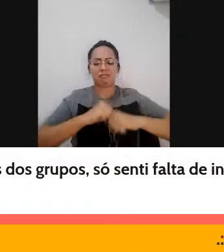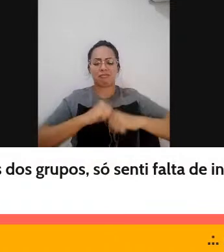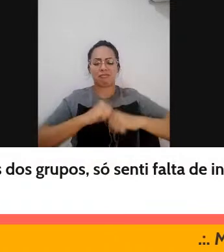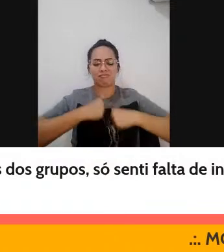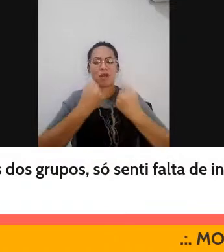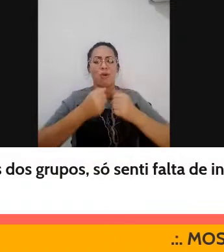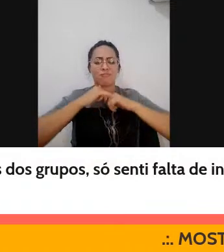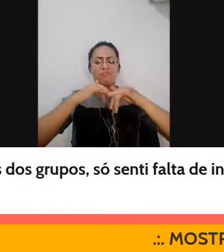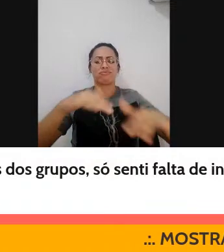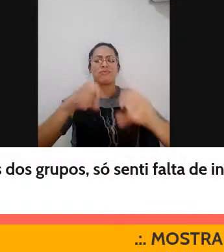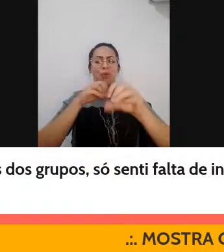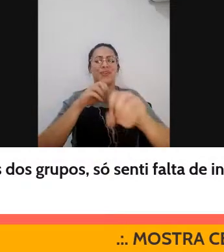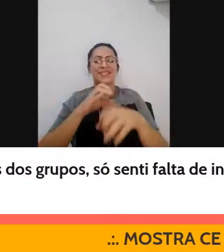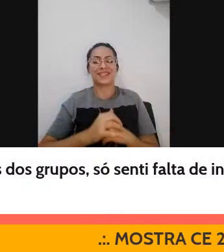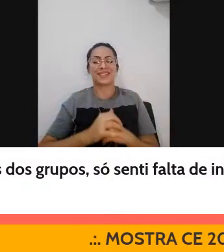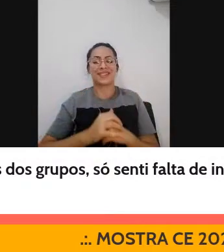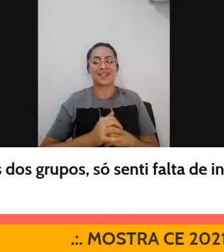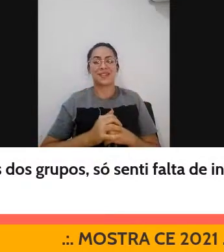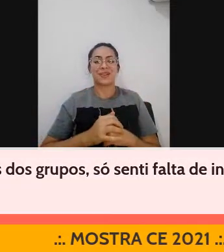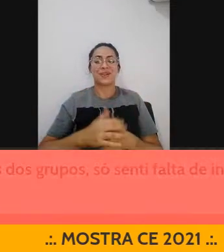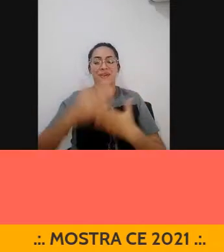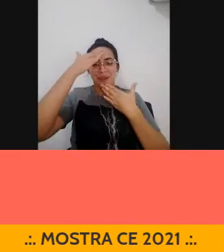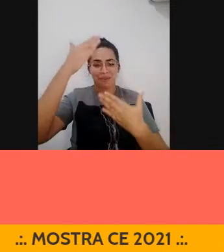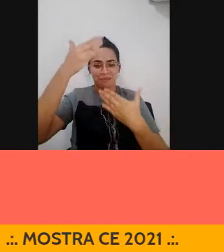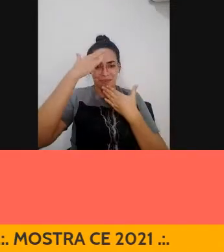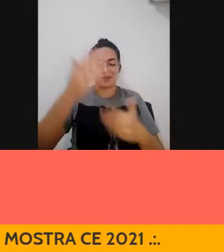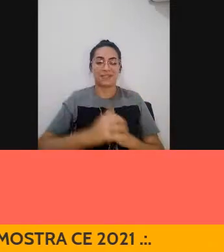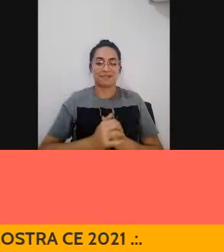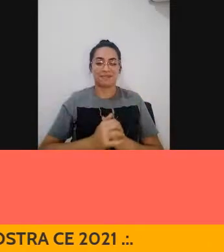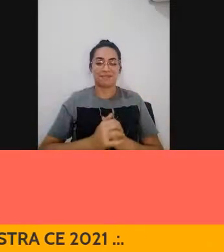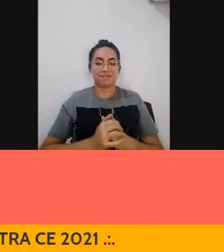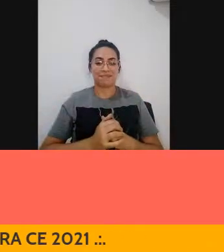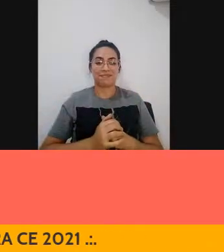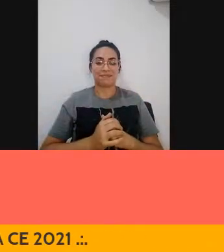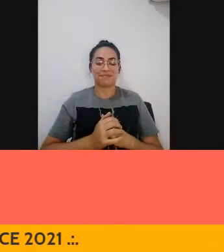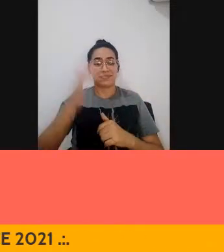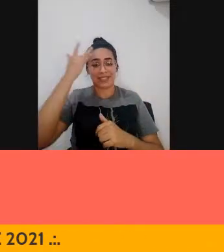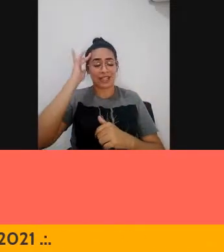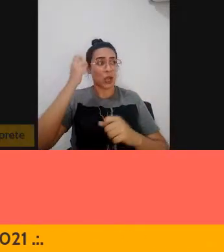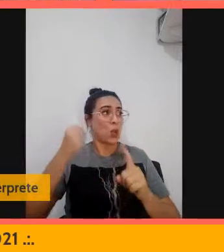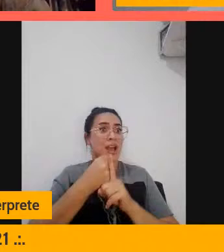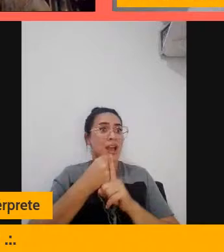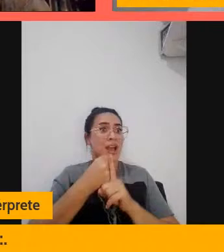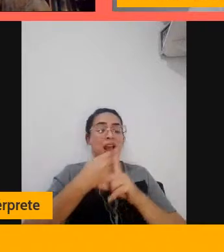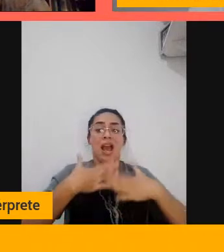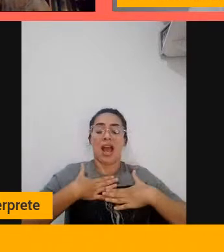vozes mais belas de lindos eventos, eu acho que está todo mundo impactado. Mas